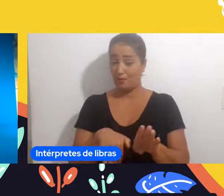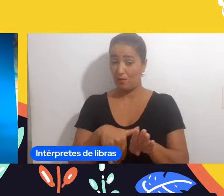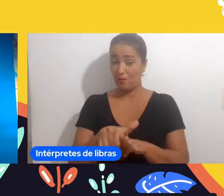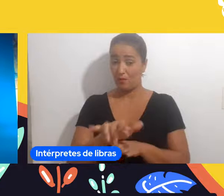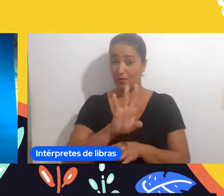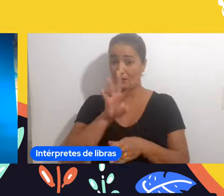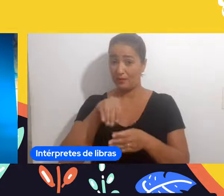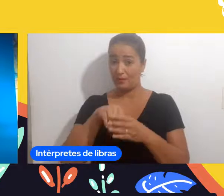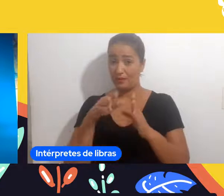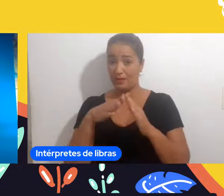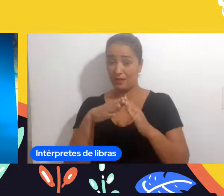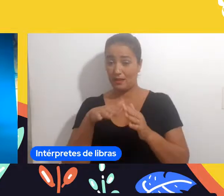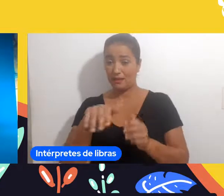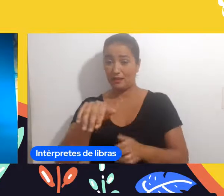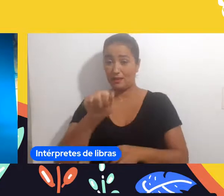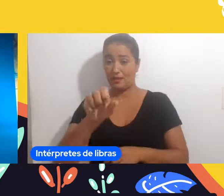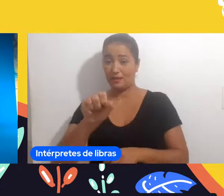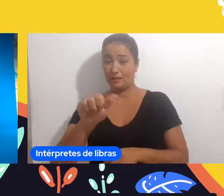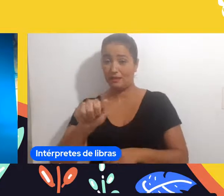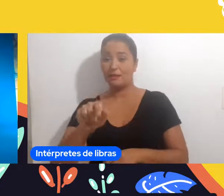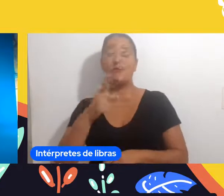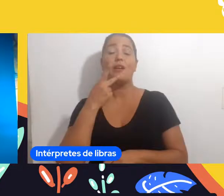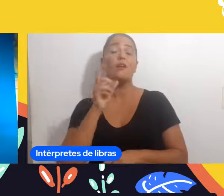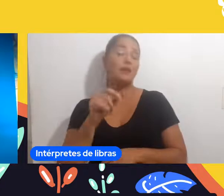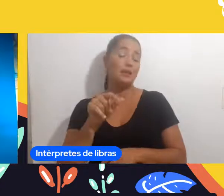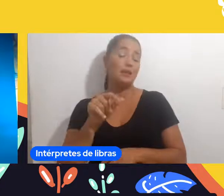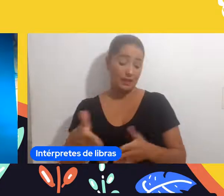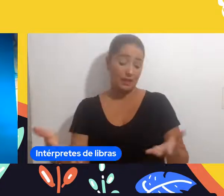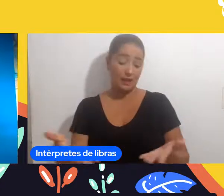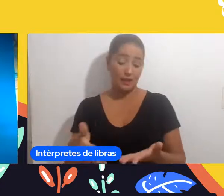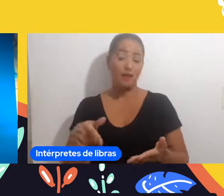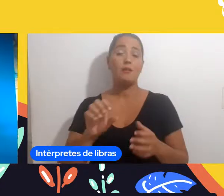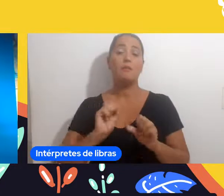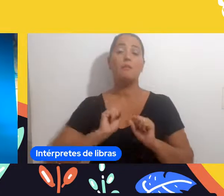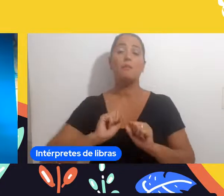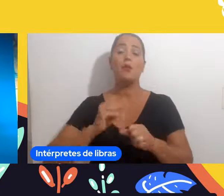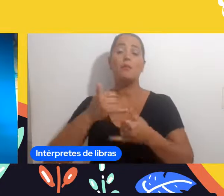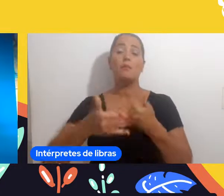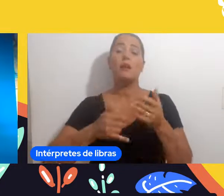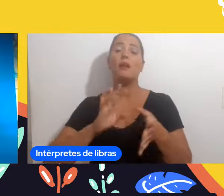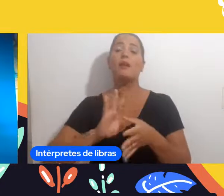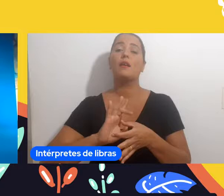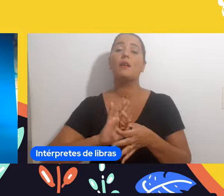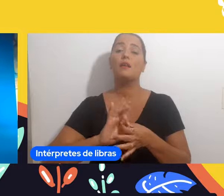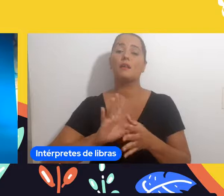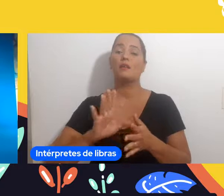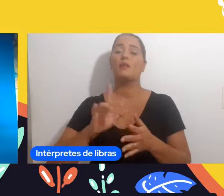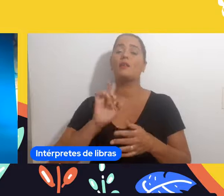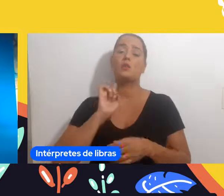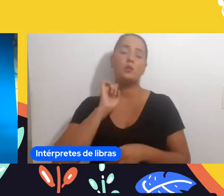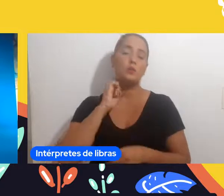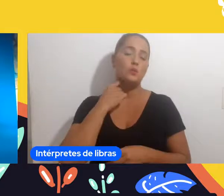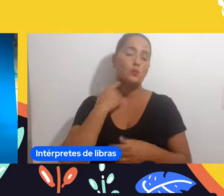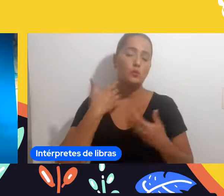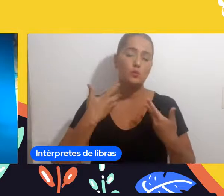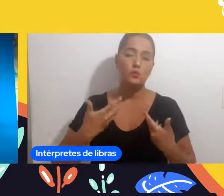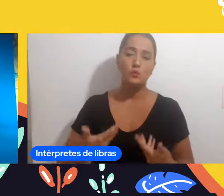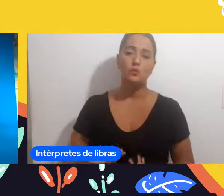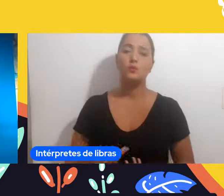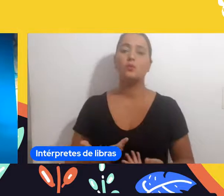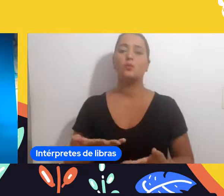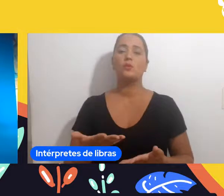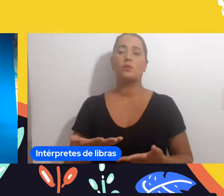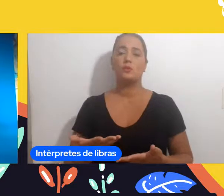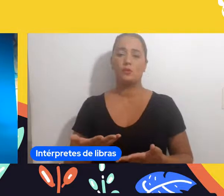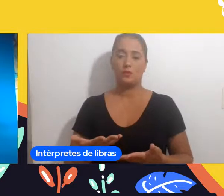aqui ele pode sim brincar da forma que ele quiser, aqui ele pode se sujar. A gente dá um combinado